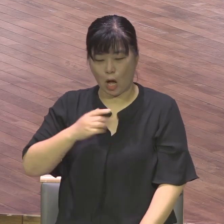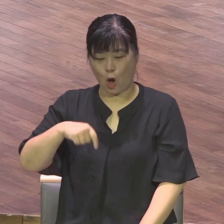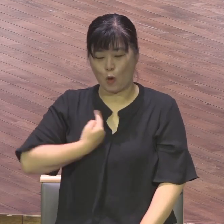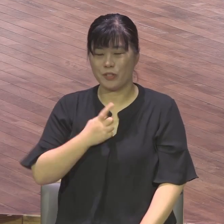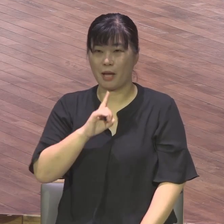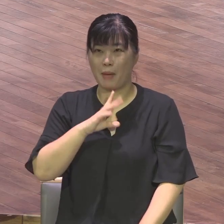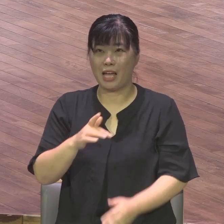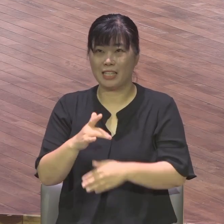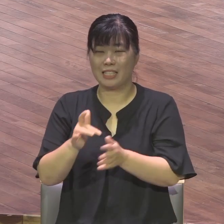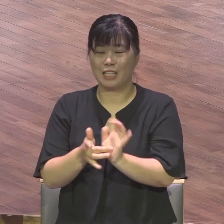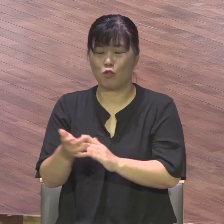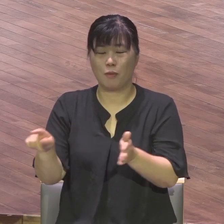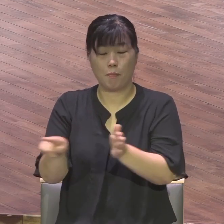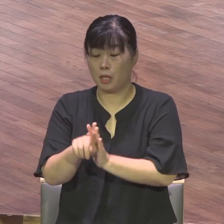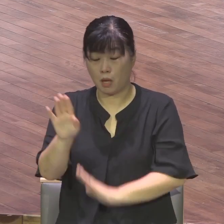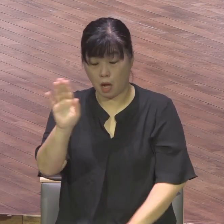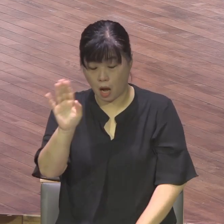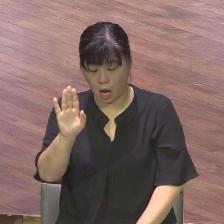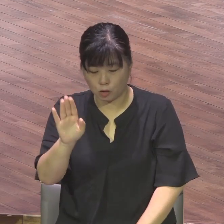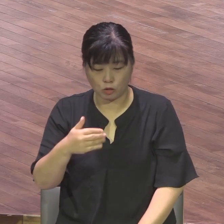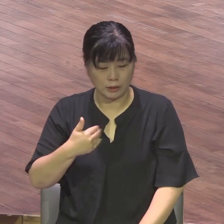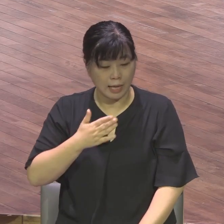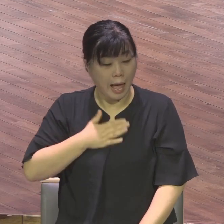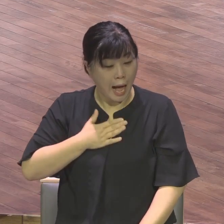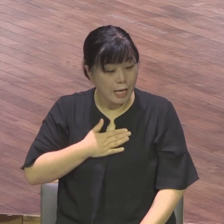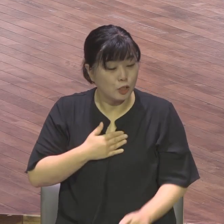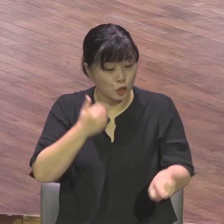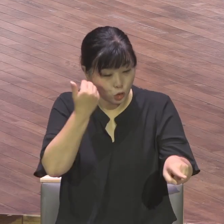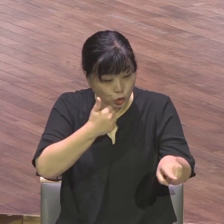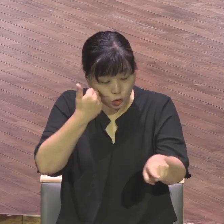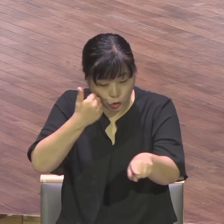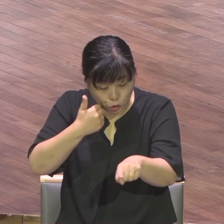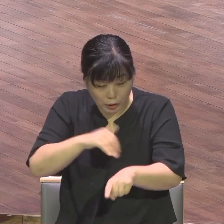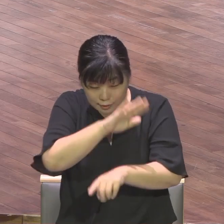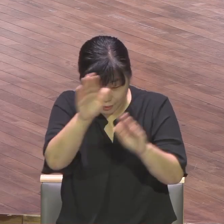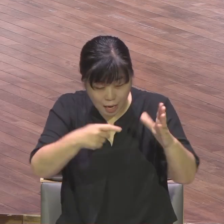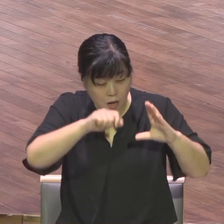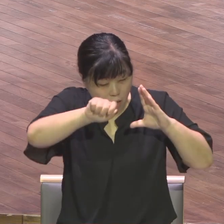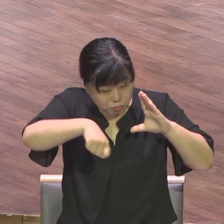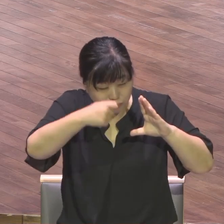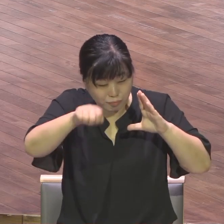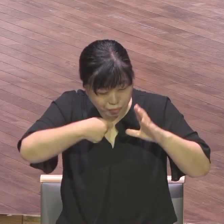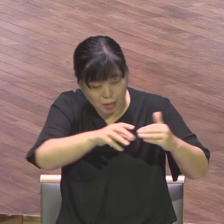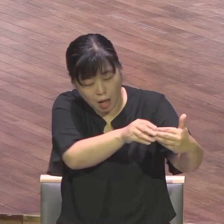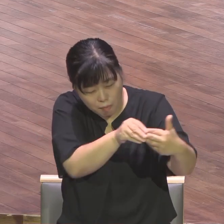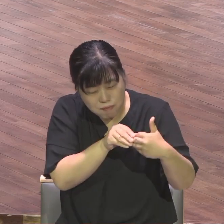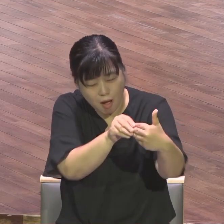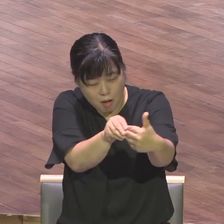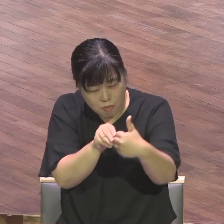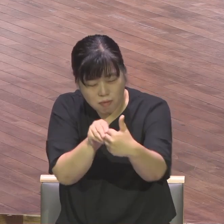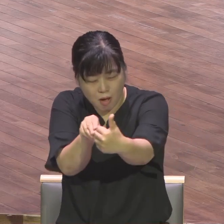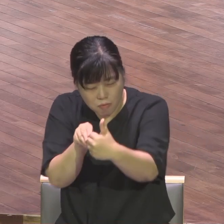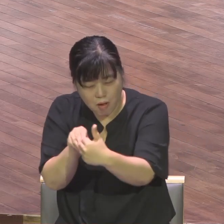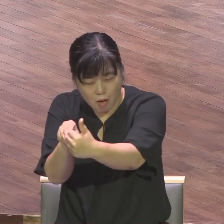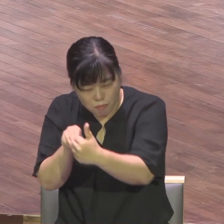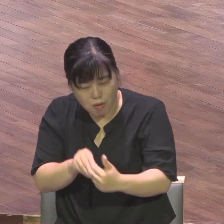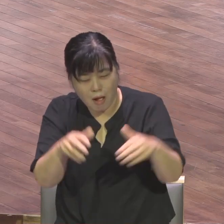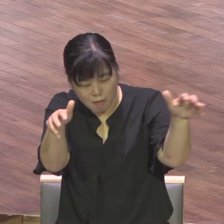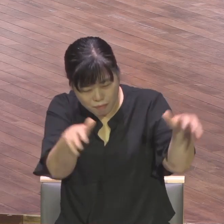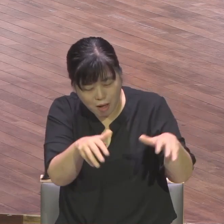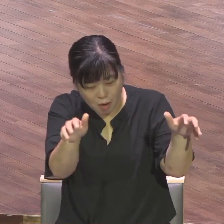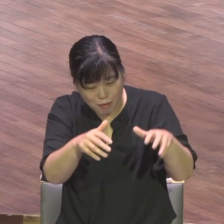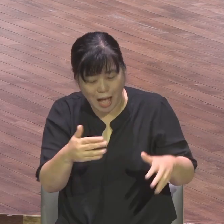알고 있는 모든 친구들 모두를 그냥 말로 이 놀라운 복음, 이 구원의 복음 받기를 원했다는 거예요.